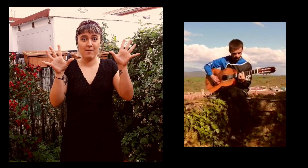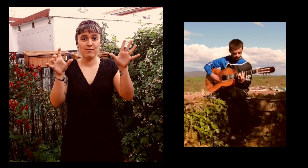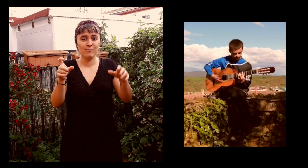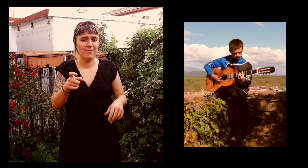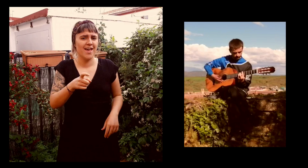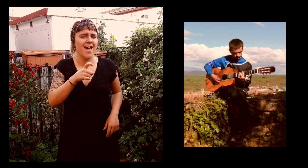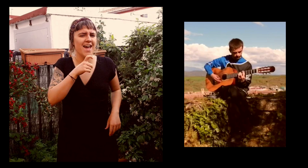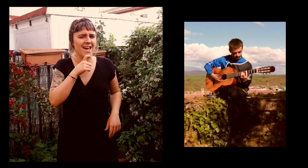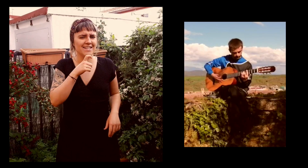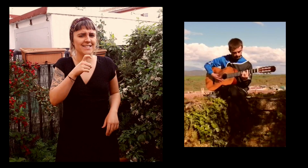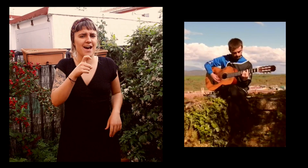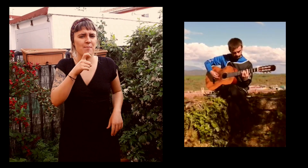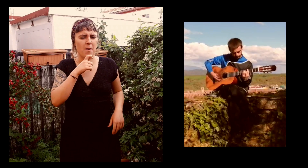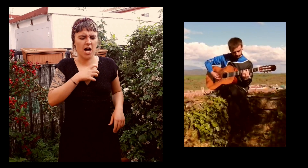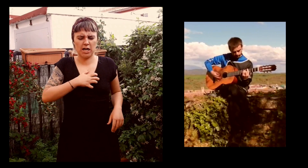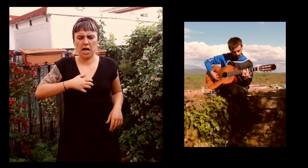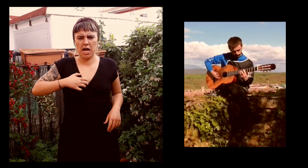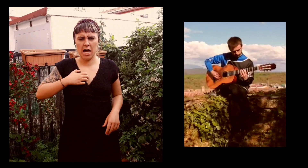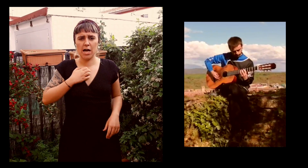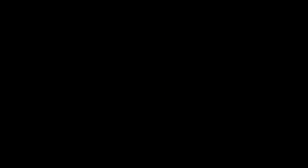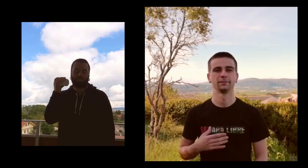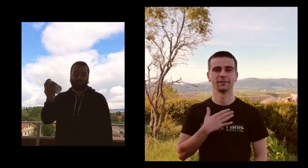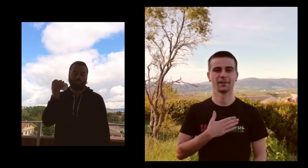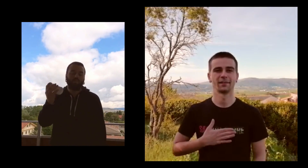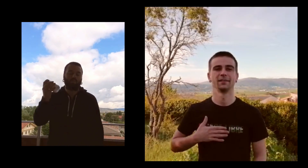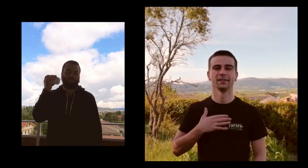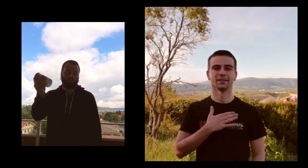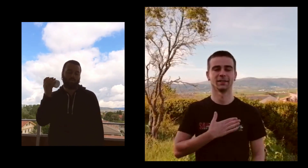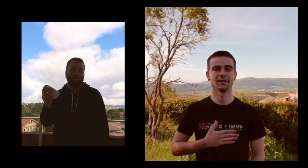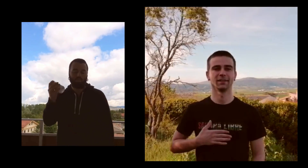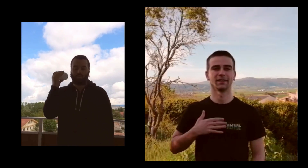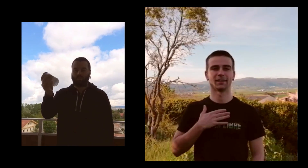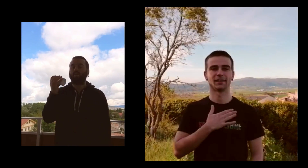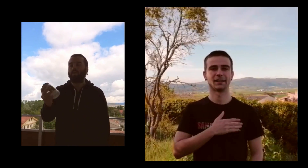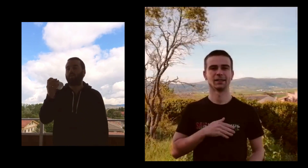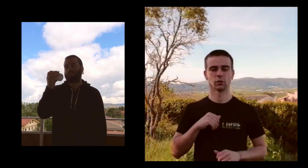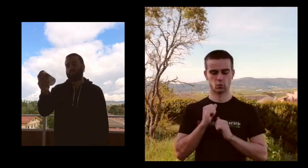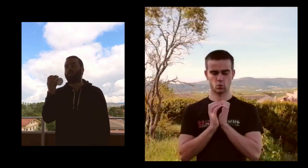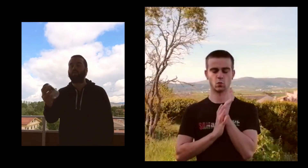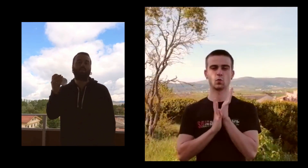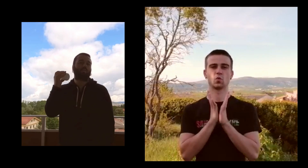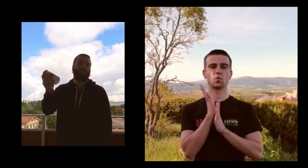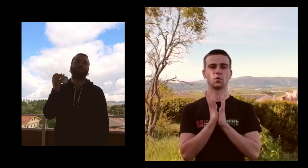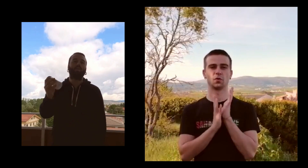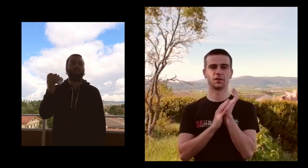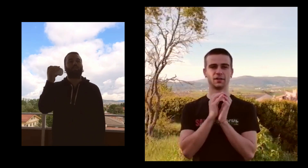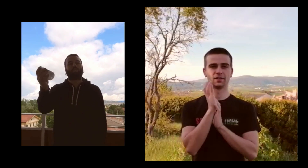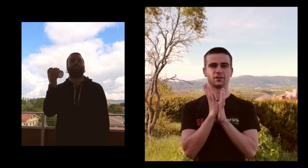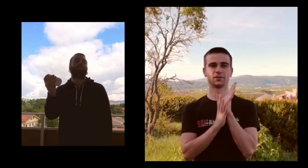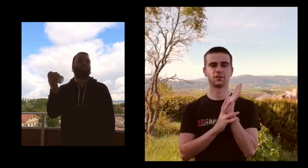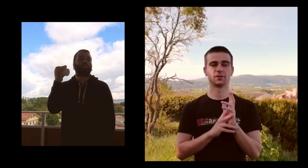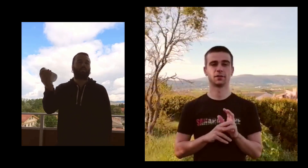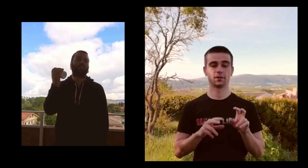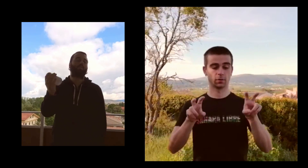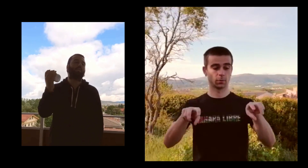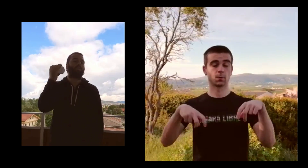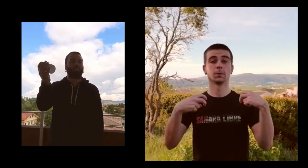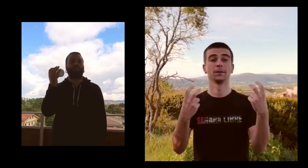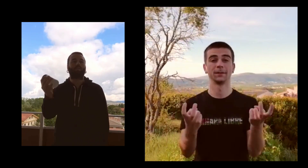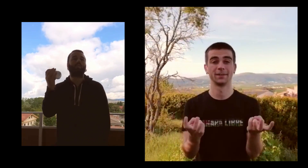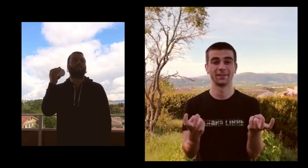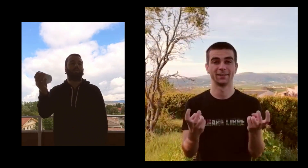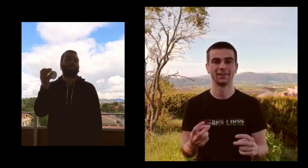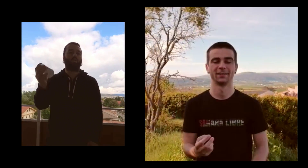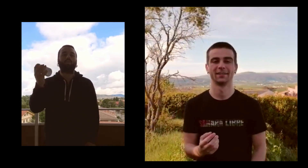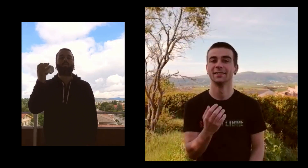askatzea, ez da makala, zuberria zizko bularra leko